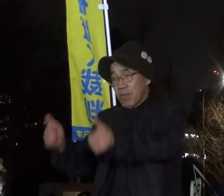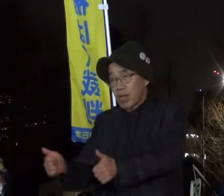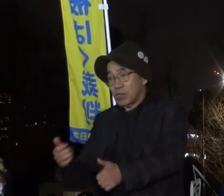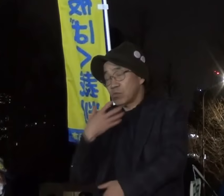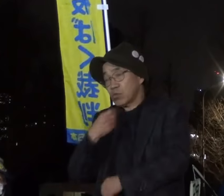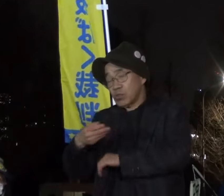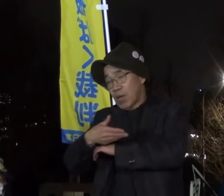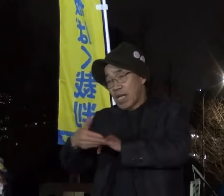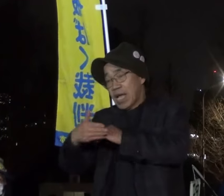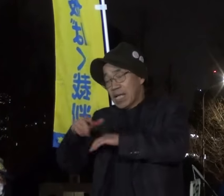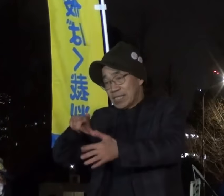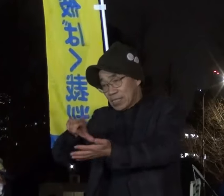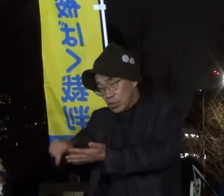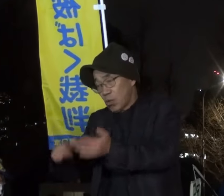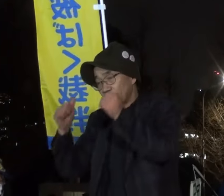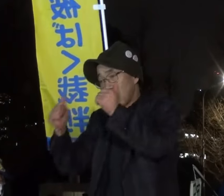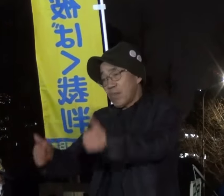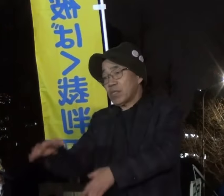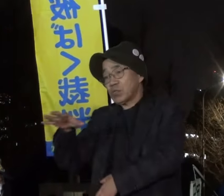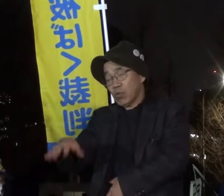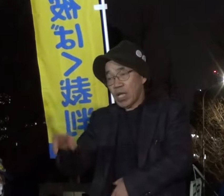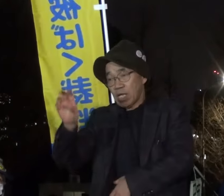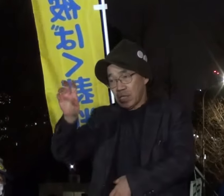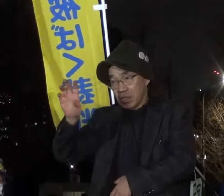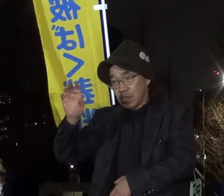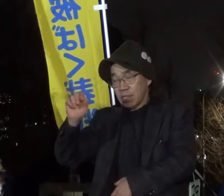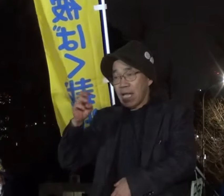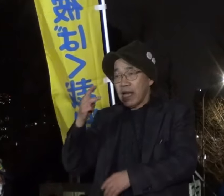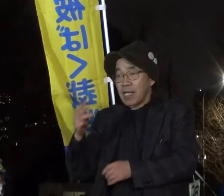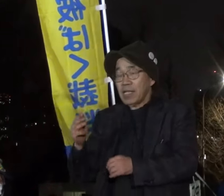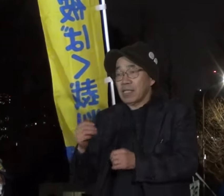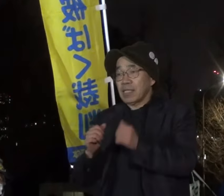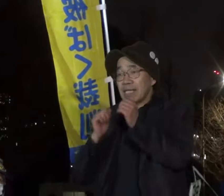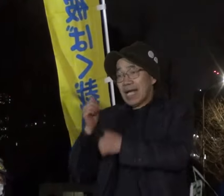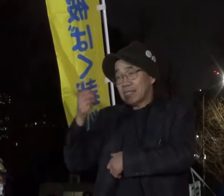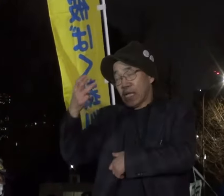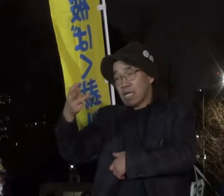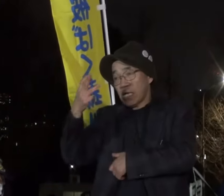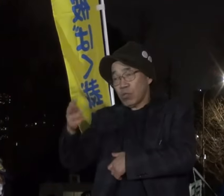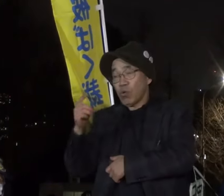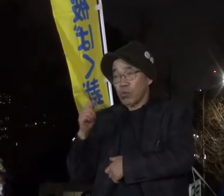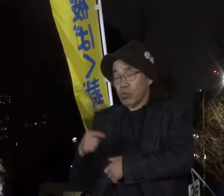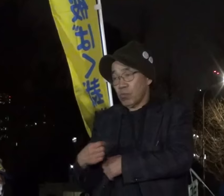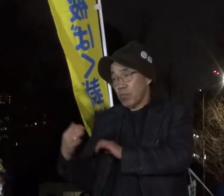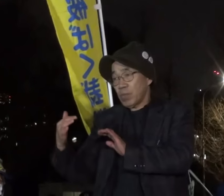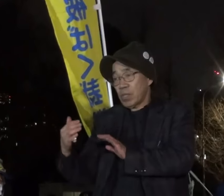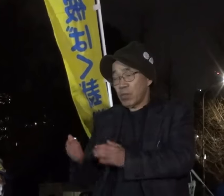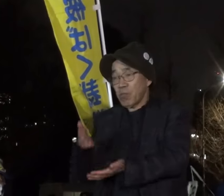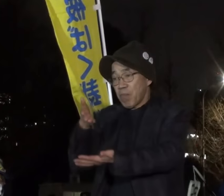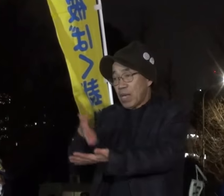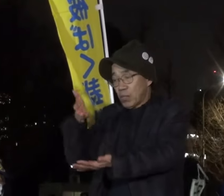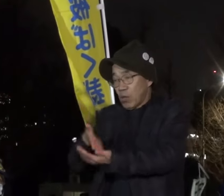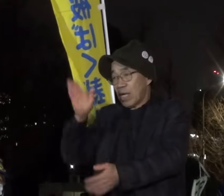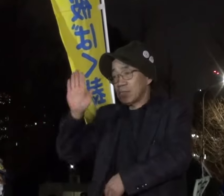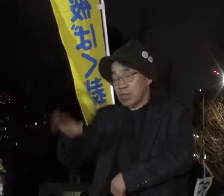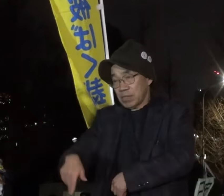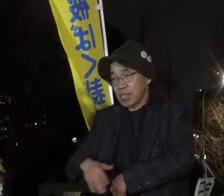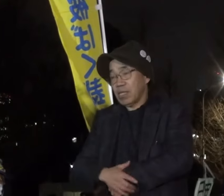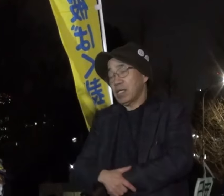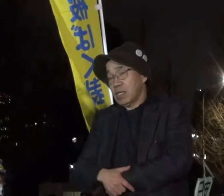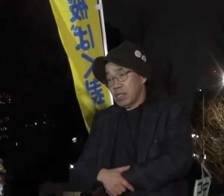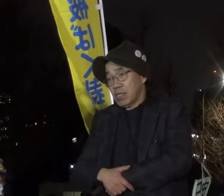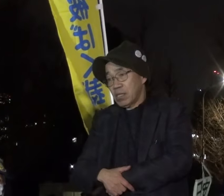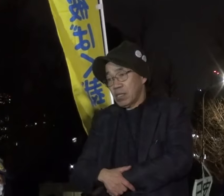12月1日にも第3回の口頭弁論がありました。ここで何回もお話ししていますが、被告側の